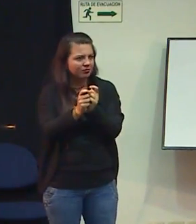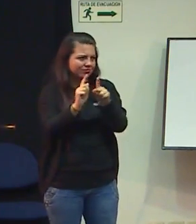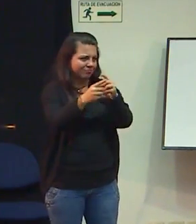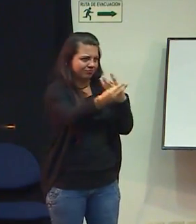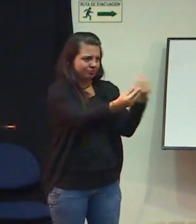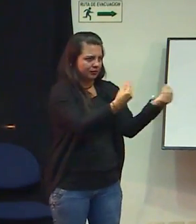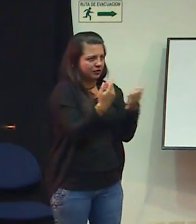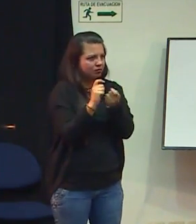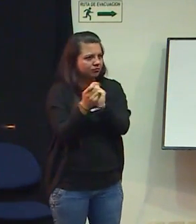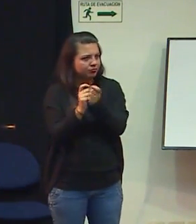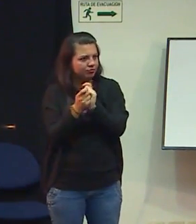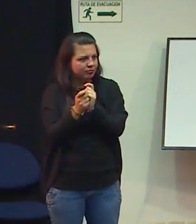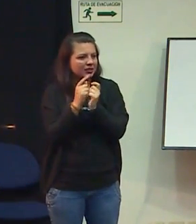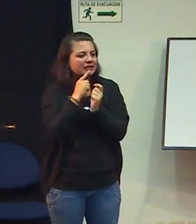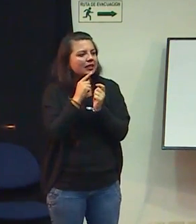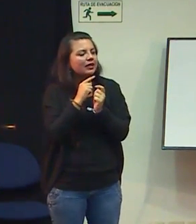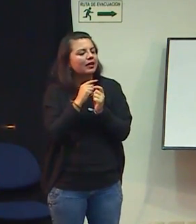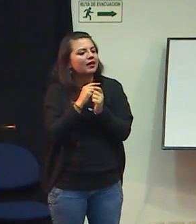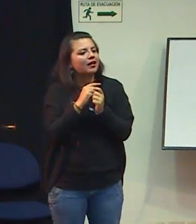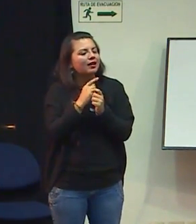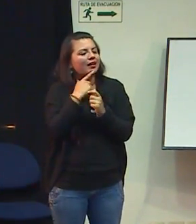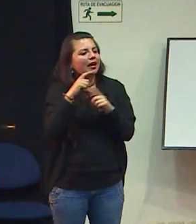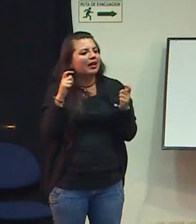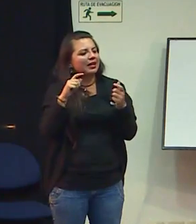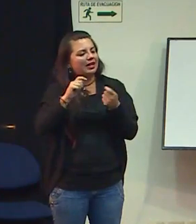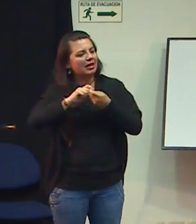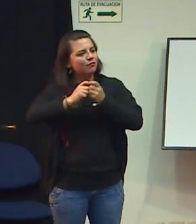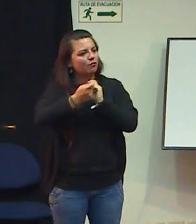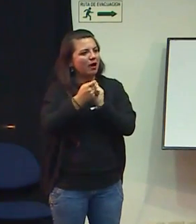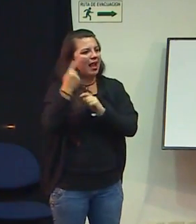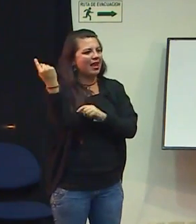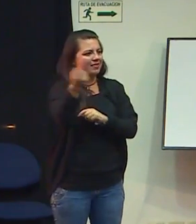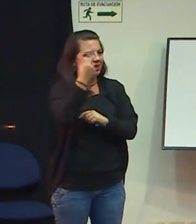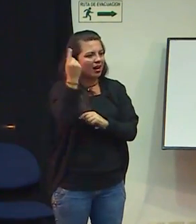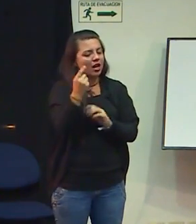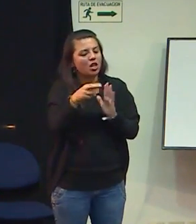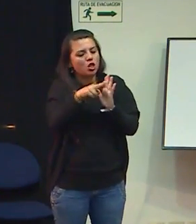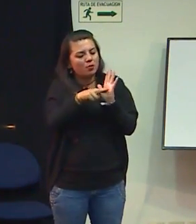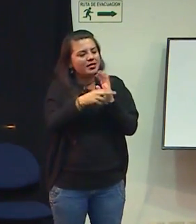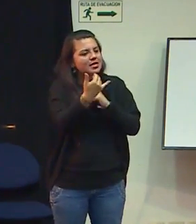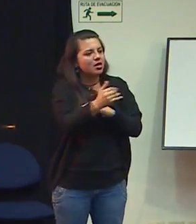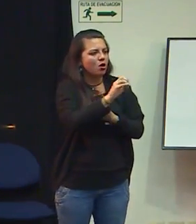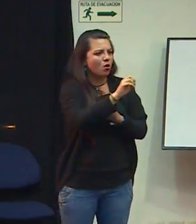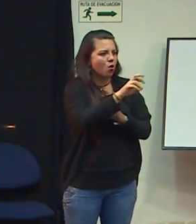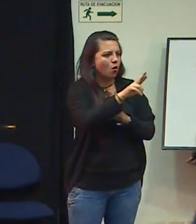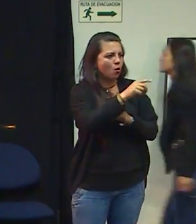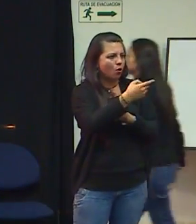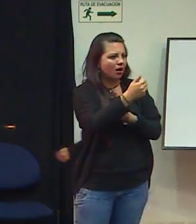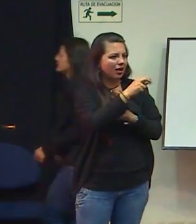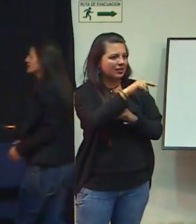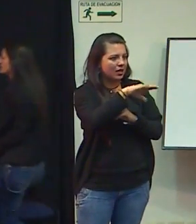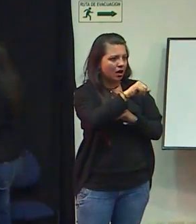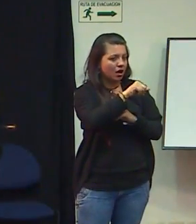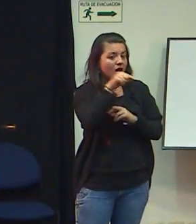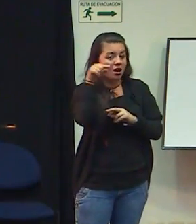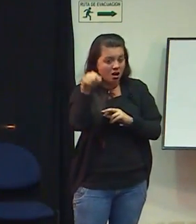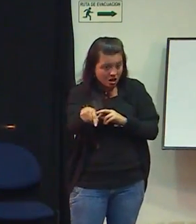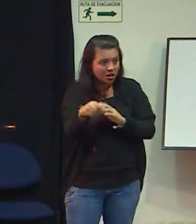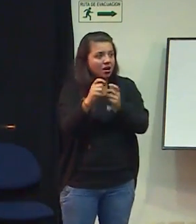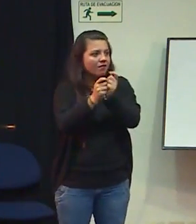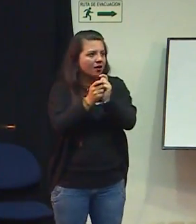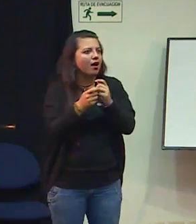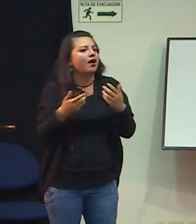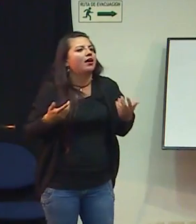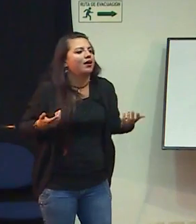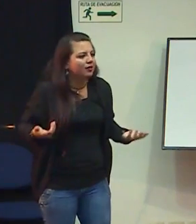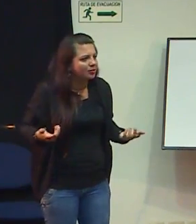universidad han llamado la gran reforma general, normativa y orgánica. Si ustedes no se dan cuenta, ahí se va a tocar el tema, ahí sí,